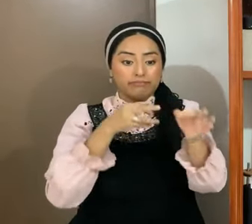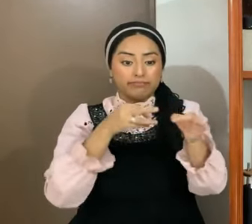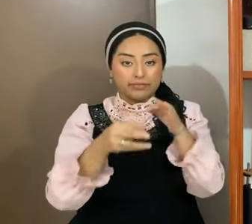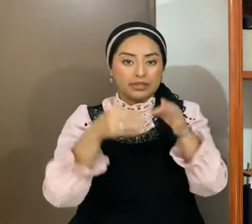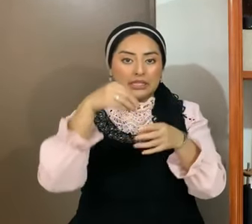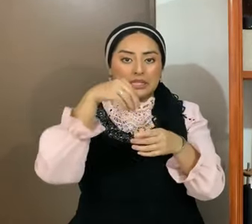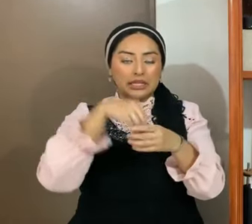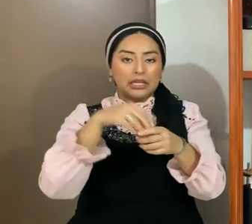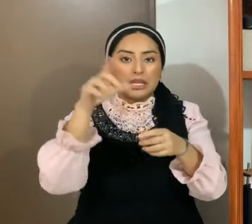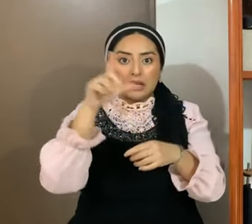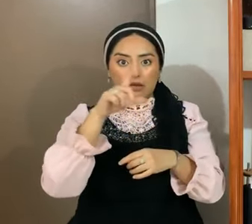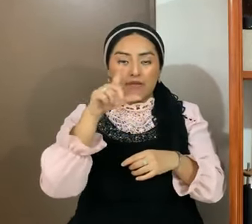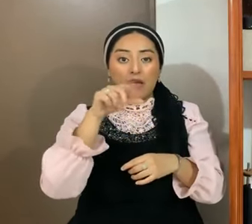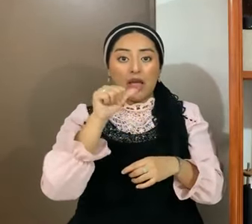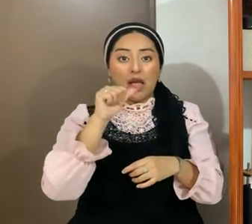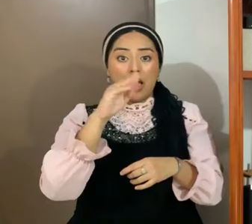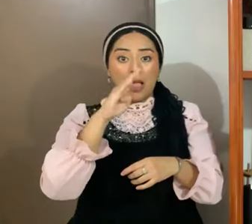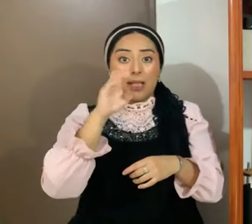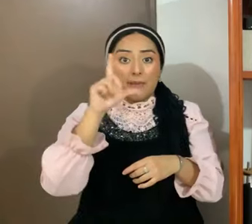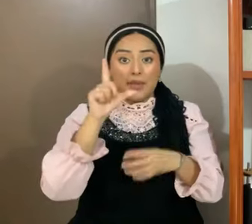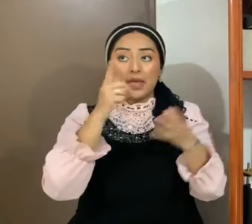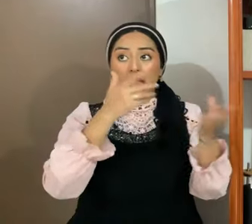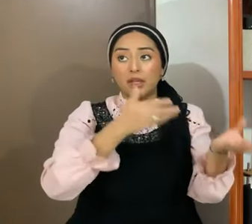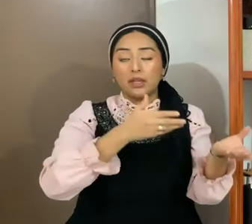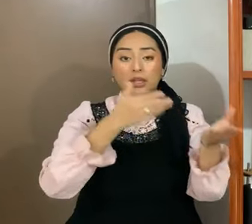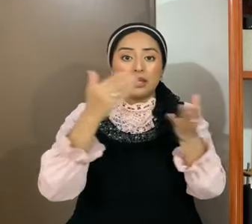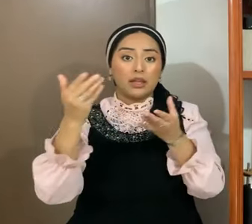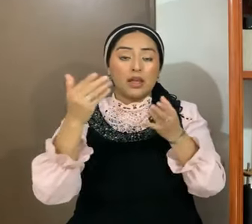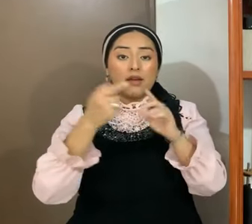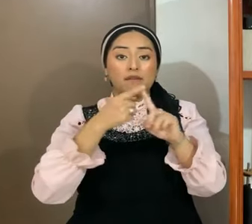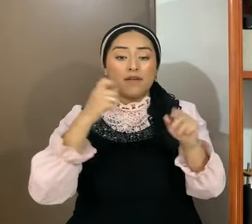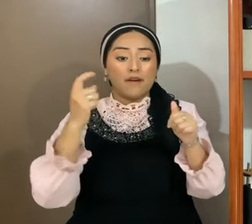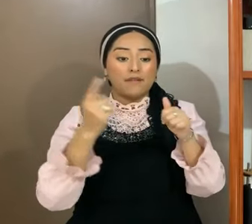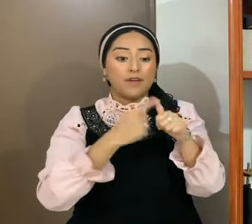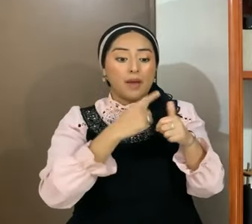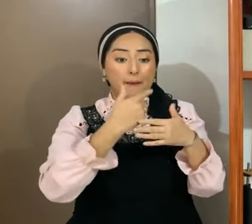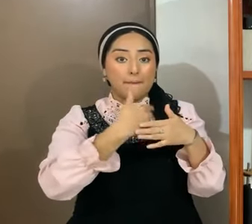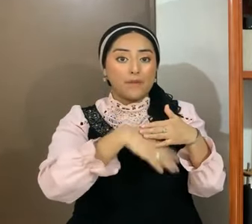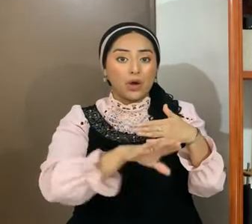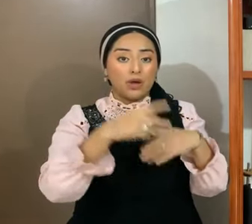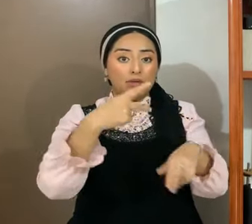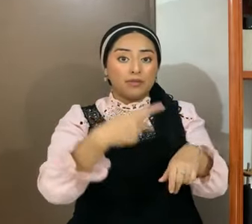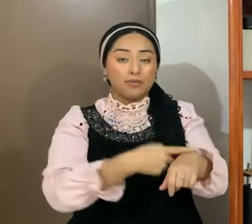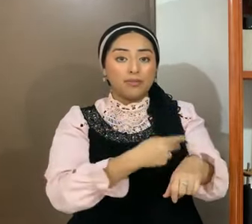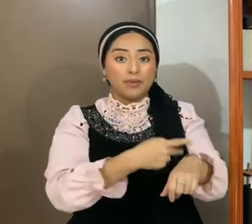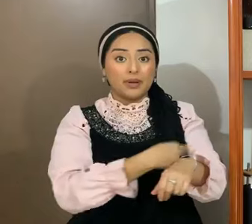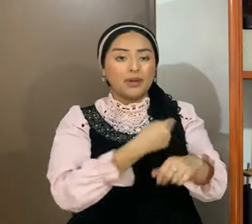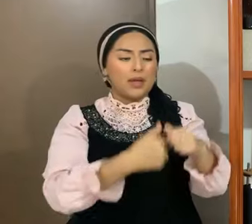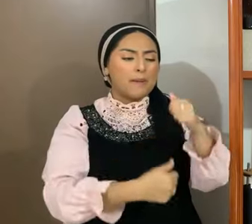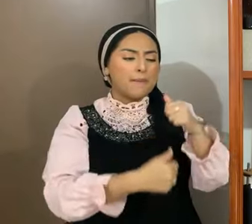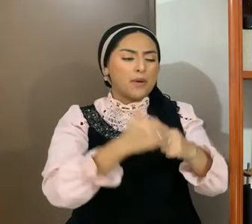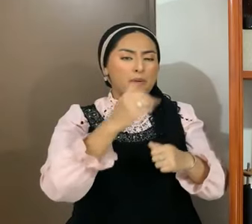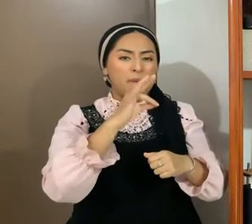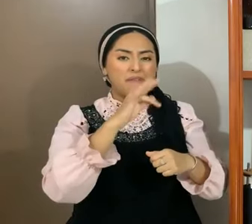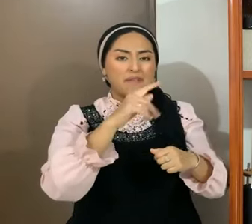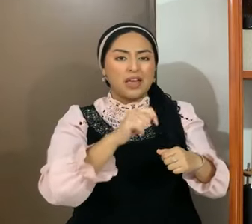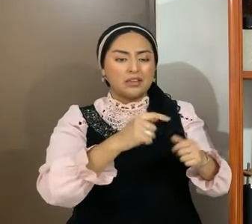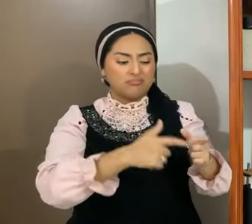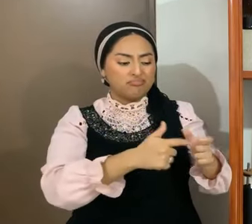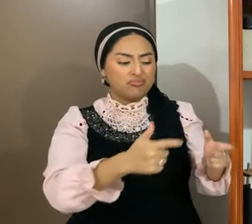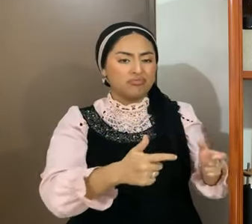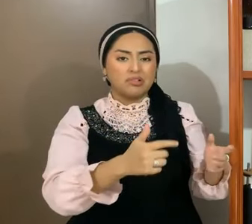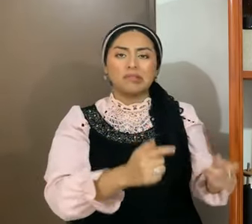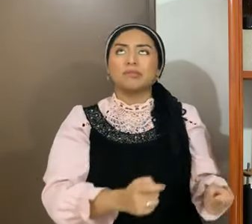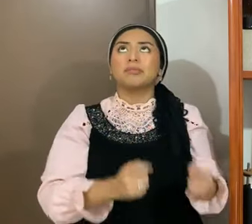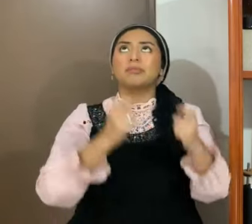en Levítico. Abel llevó de los primogénitos, punto número 1, de sus ovejas, y de lo más gordo de